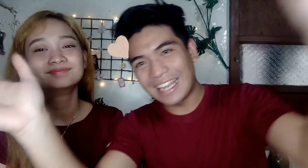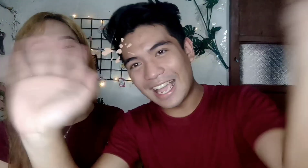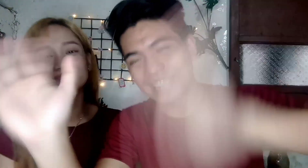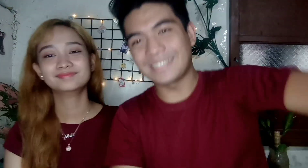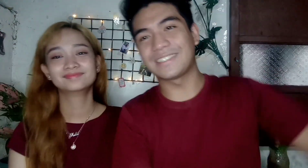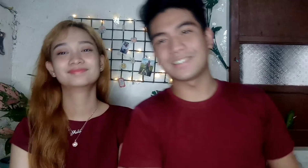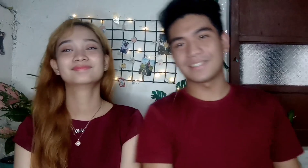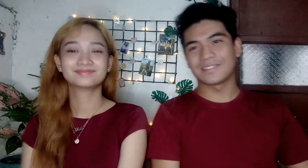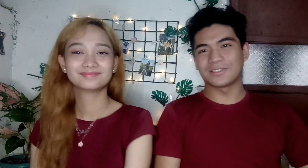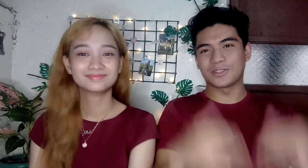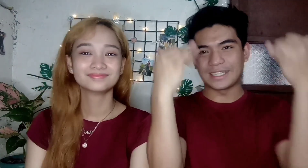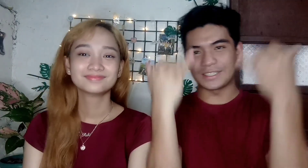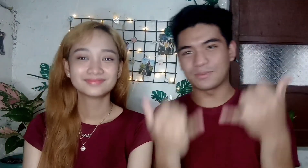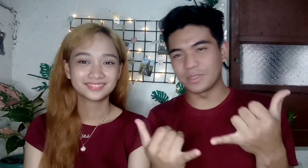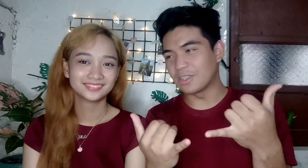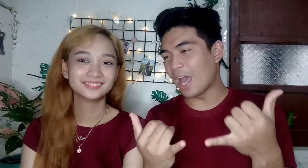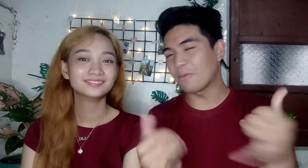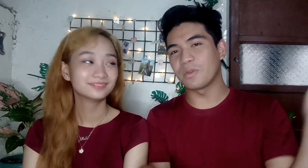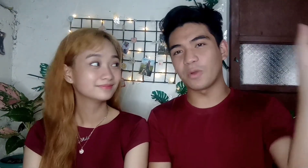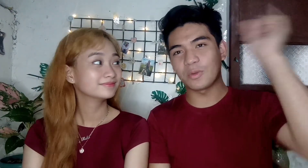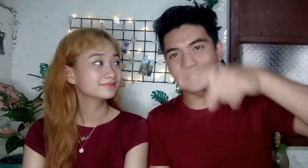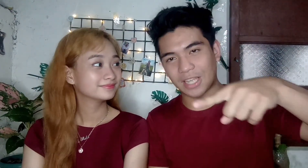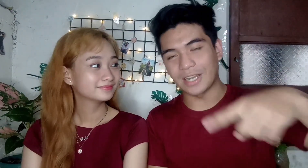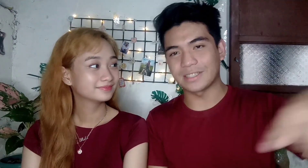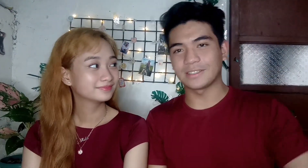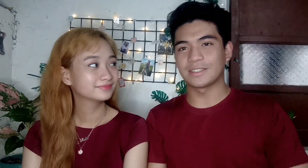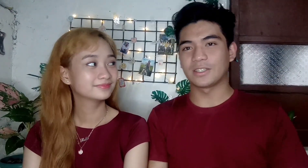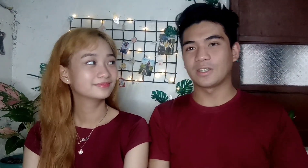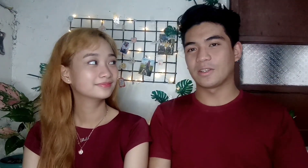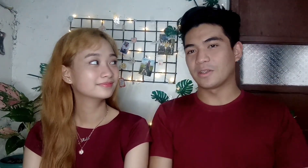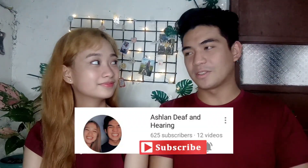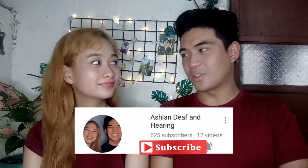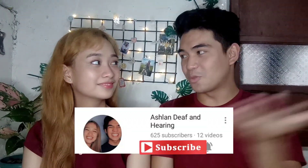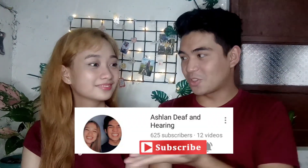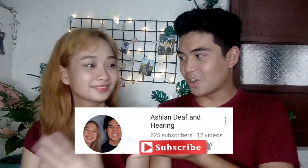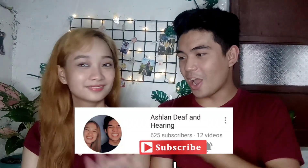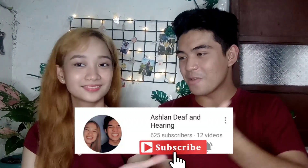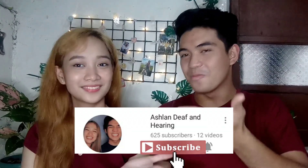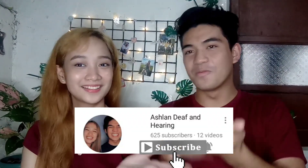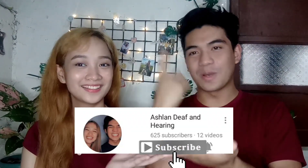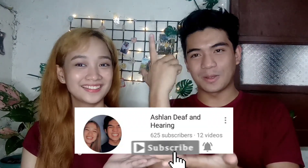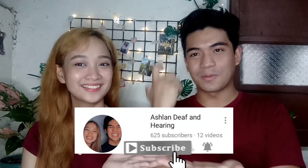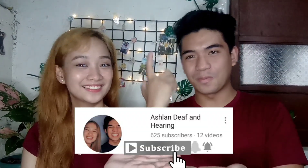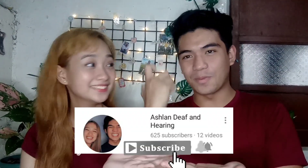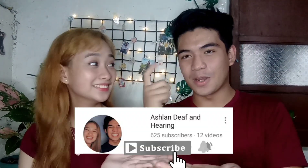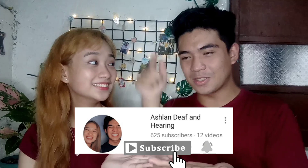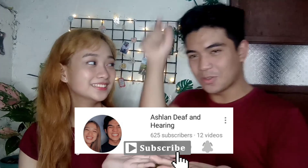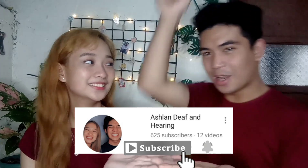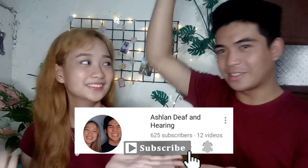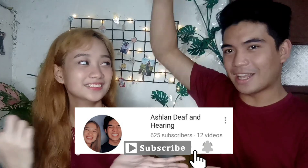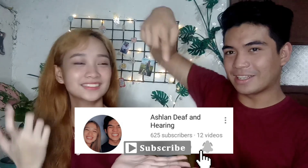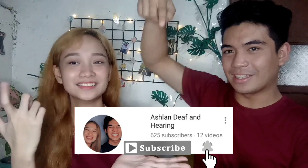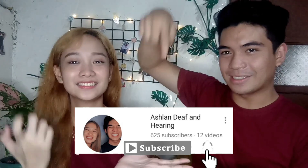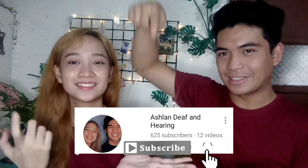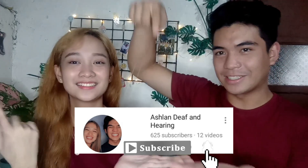Hi guys, today's video, before we start, subscribe first to our channel